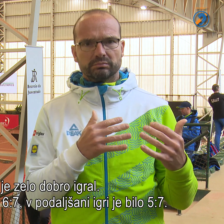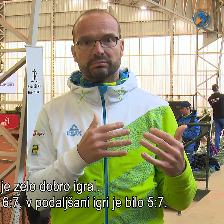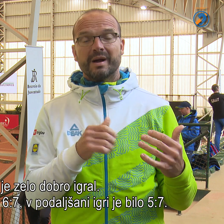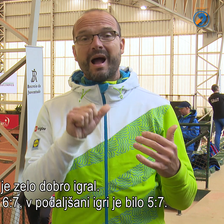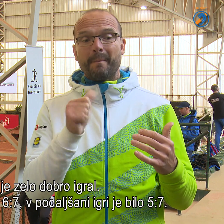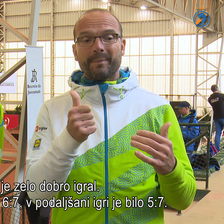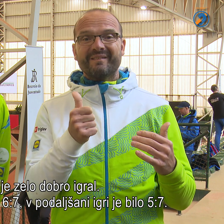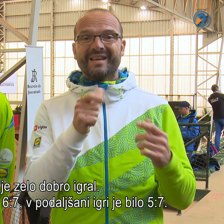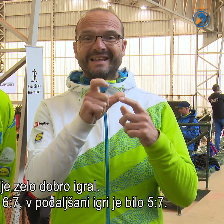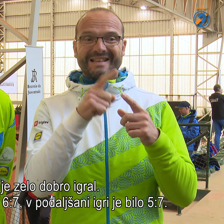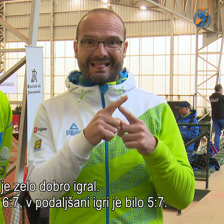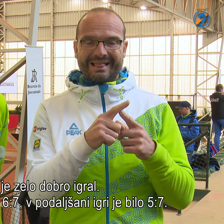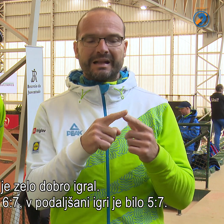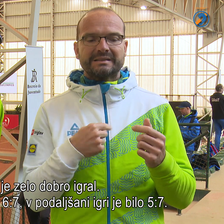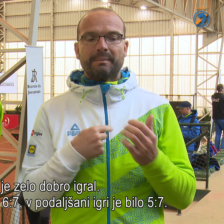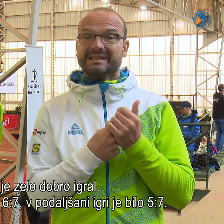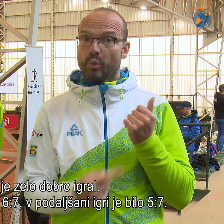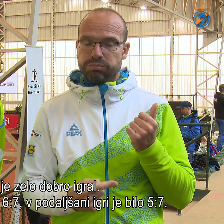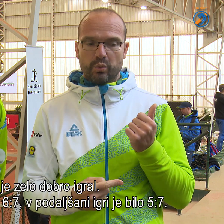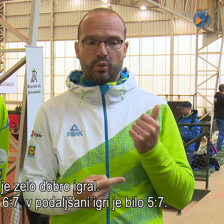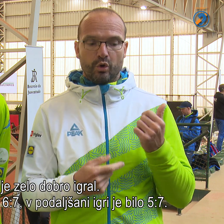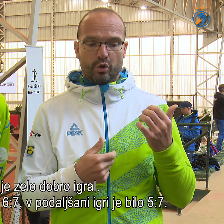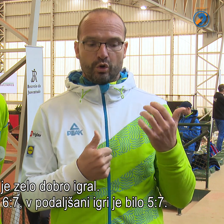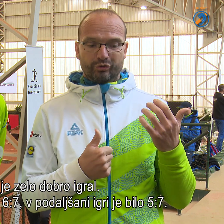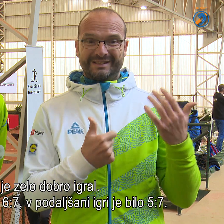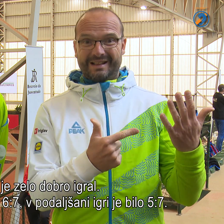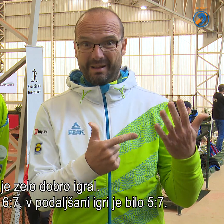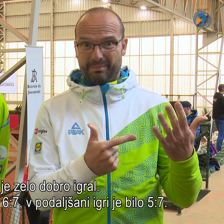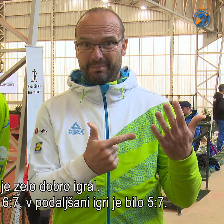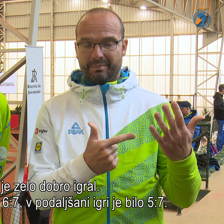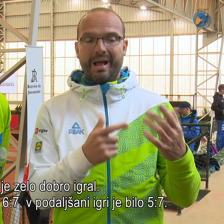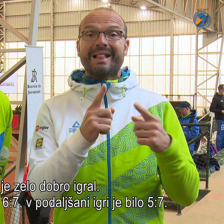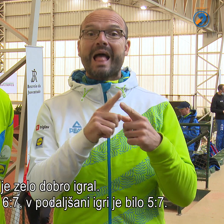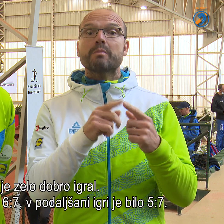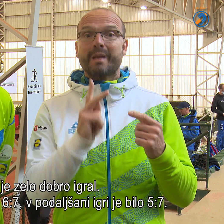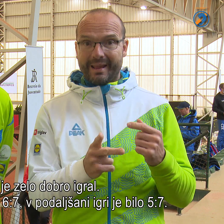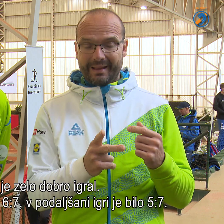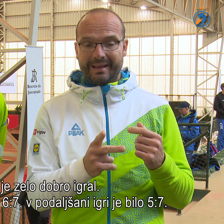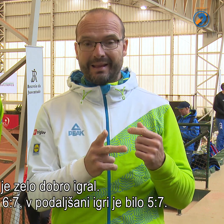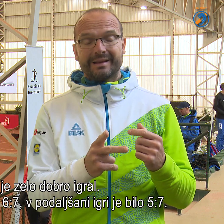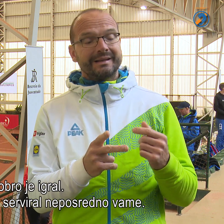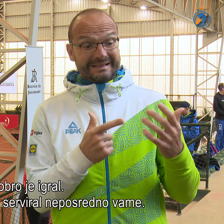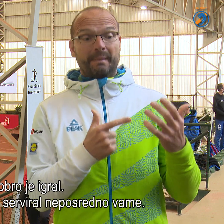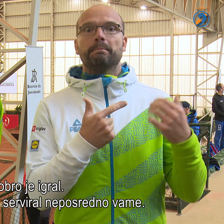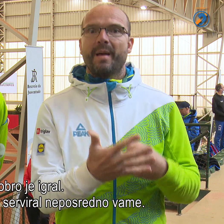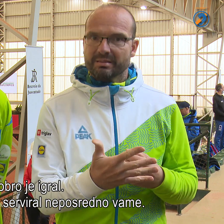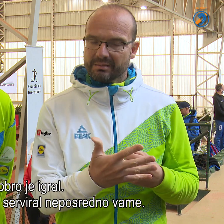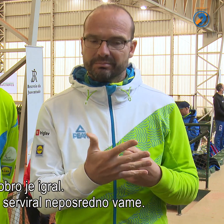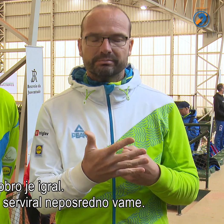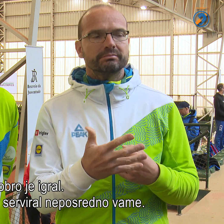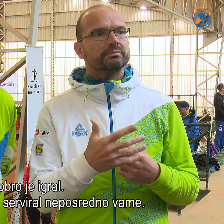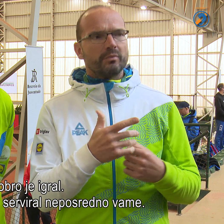Prvi set izgubil 6-7, 5-7, najprej 5-7. Oba dobro